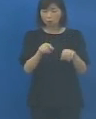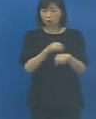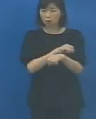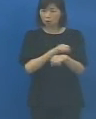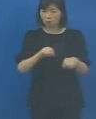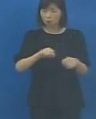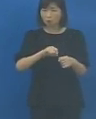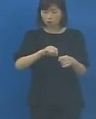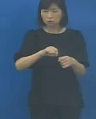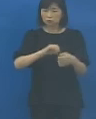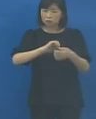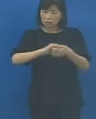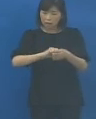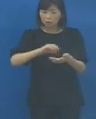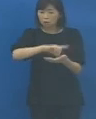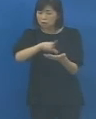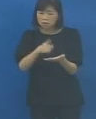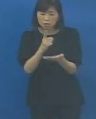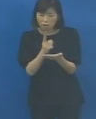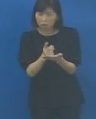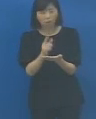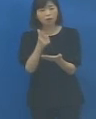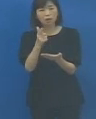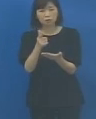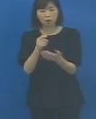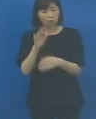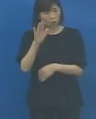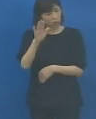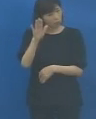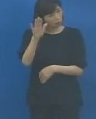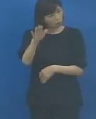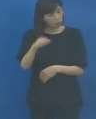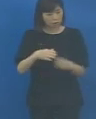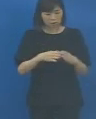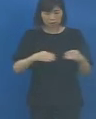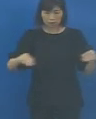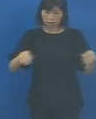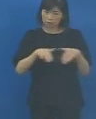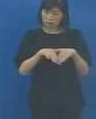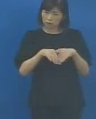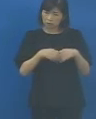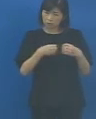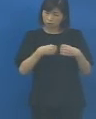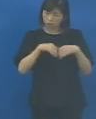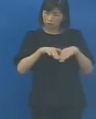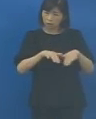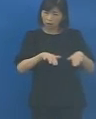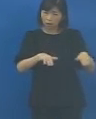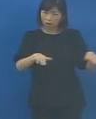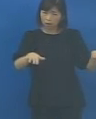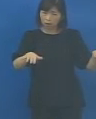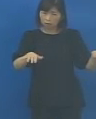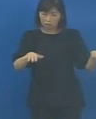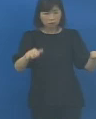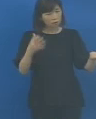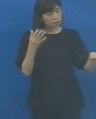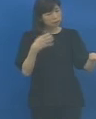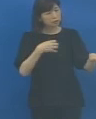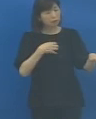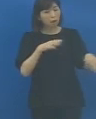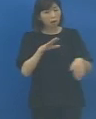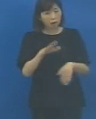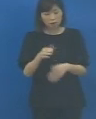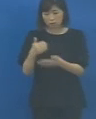的なものではなくて、おそらく今後全国的な広がり、さらに広がる恐れがあるというご認識で発言されたと思い